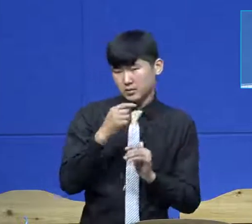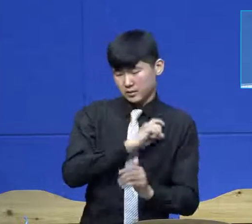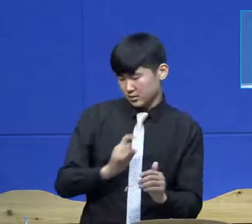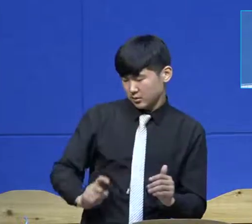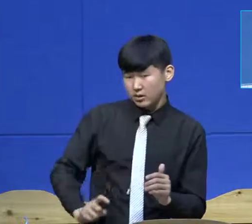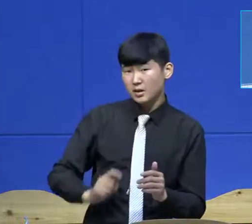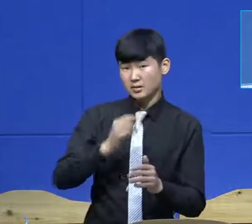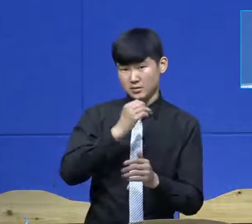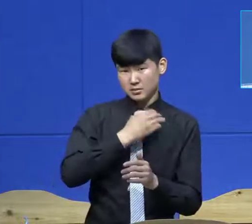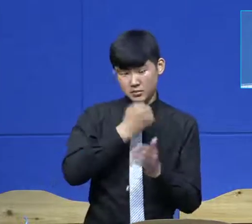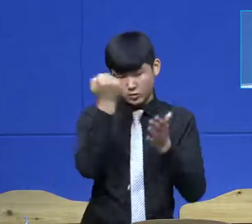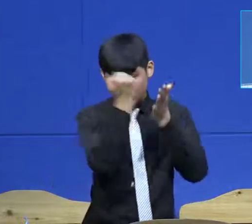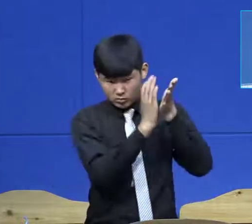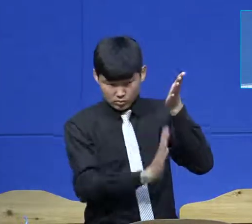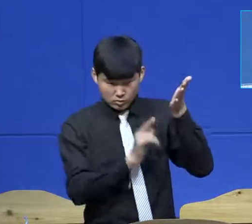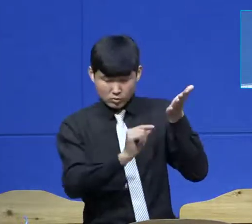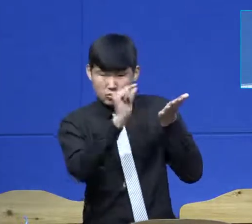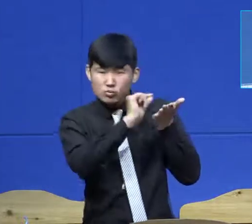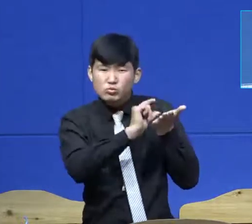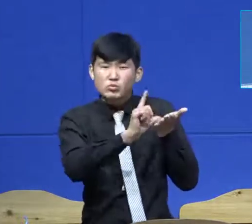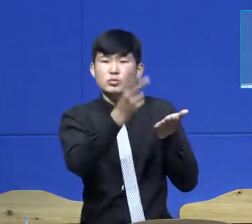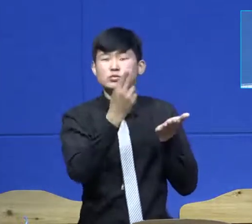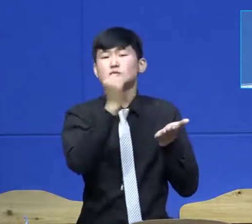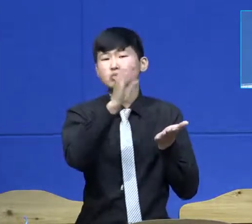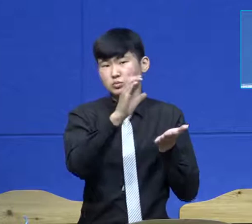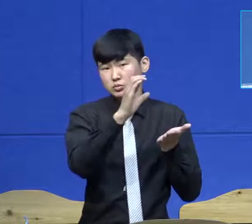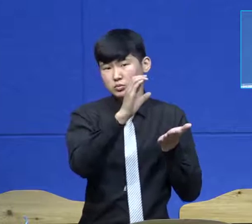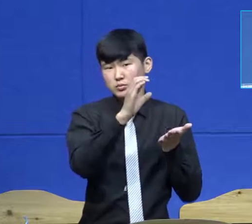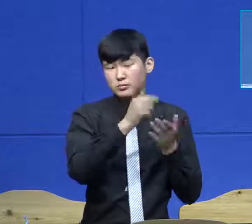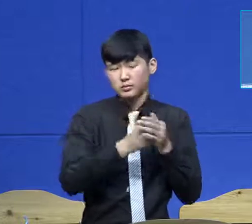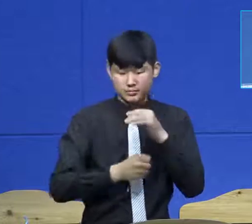эхэсний минь уурсахсан үрний эрдэн цус.